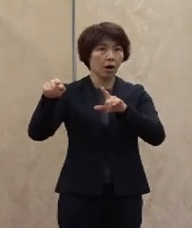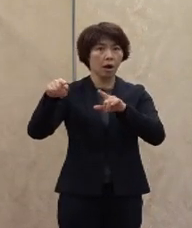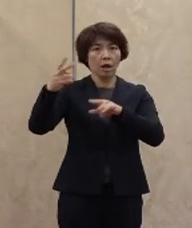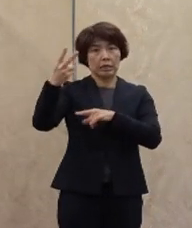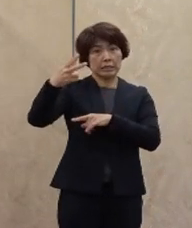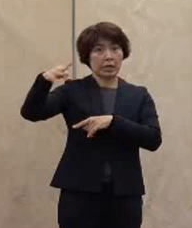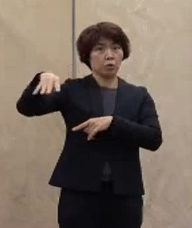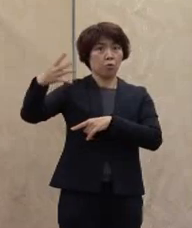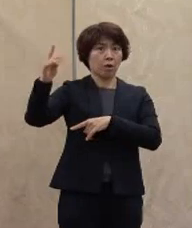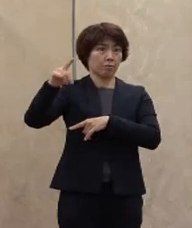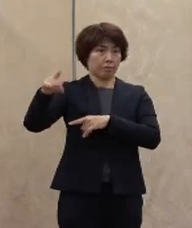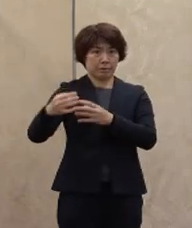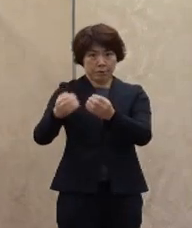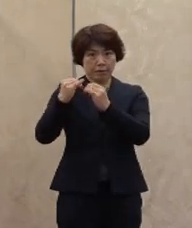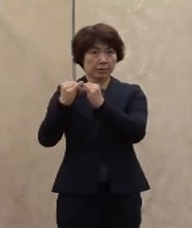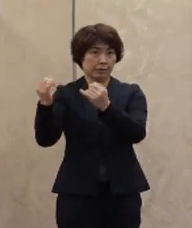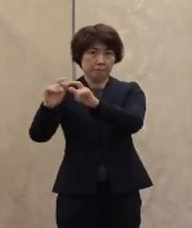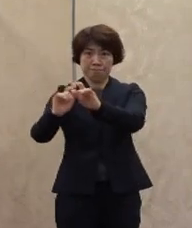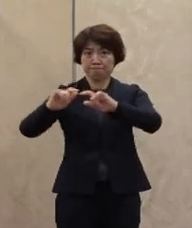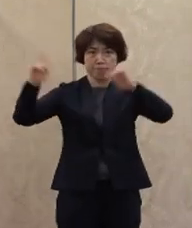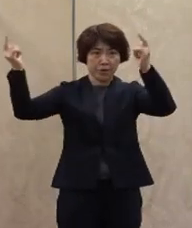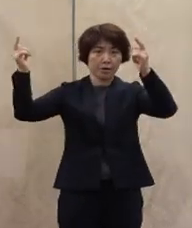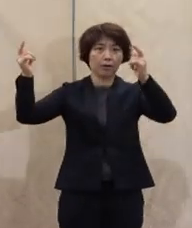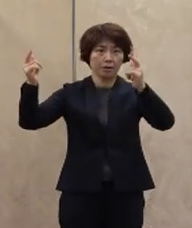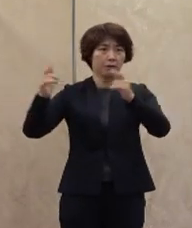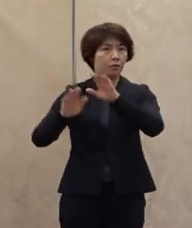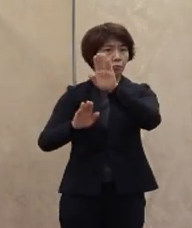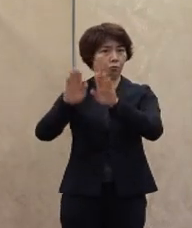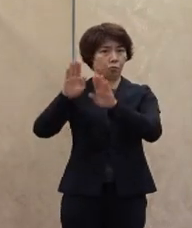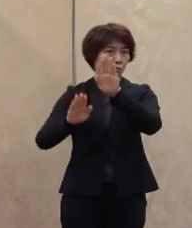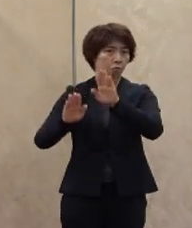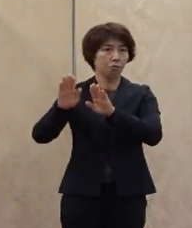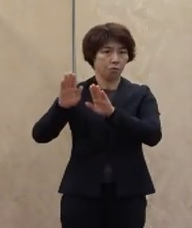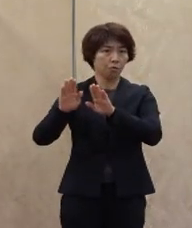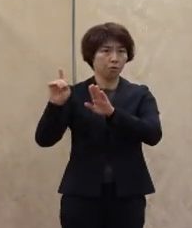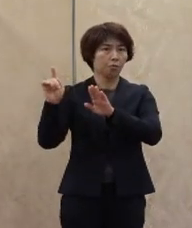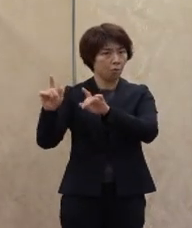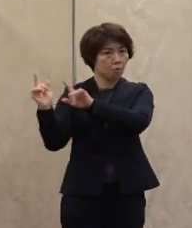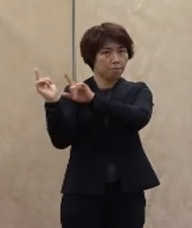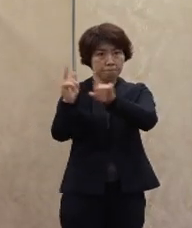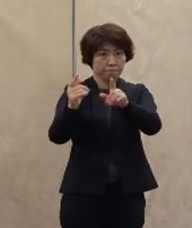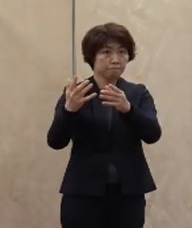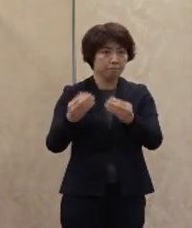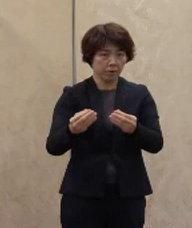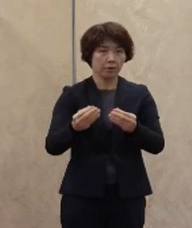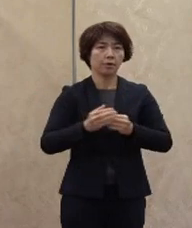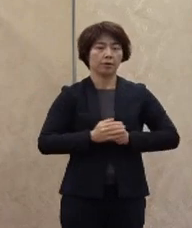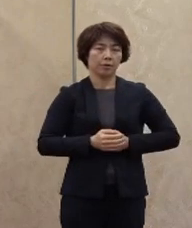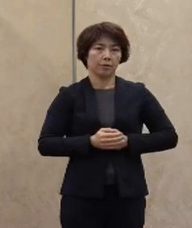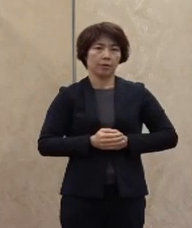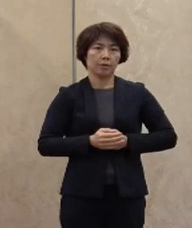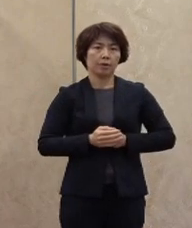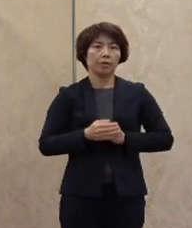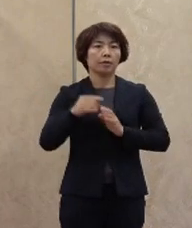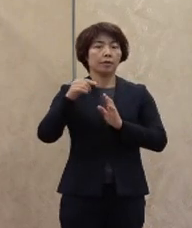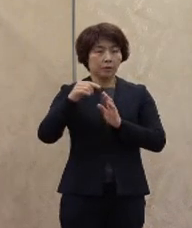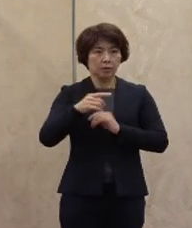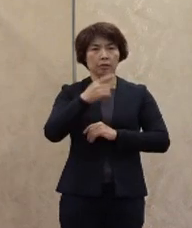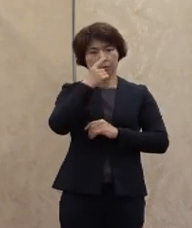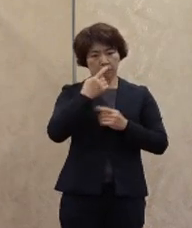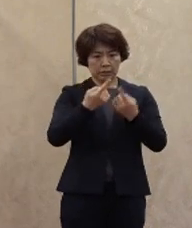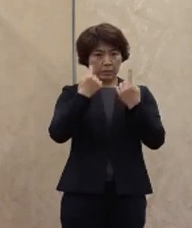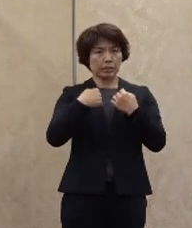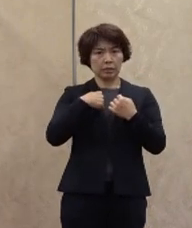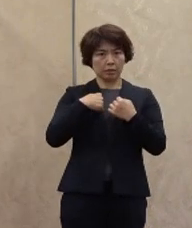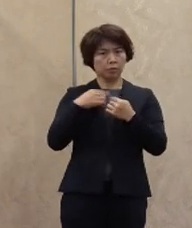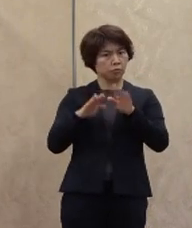える陽性者が一気にこうぐわっと上がる、そういったことも報道がありました。その中で僕自身の判